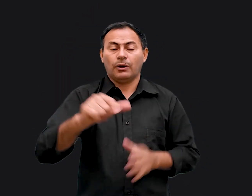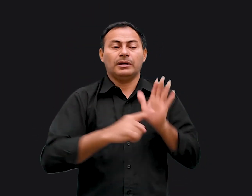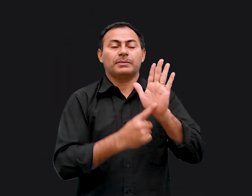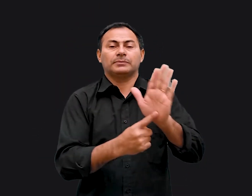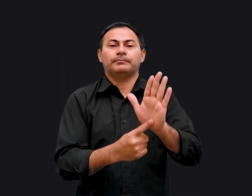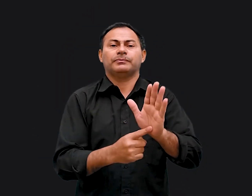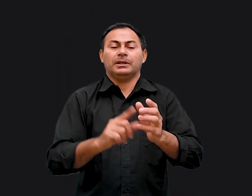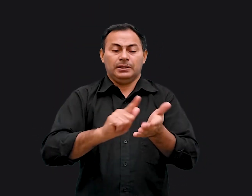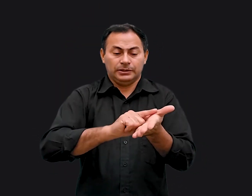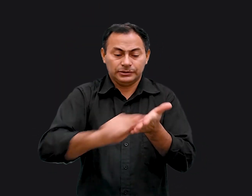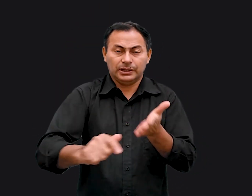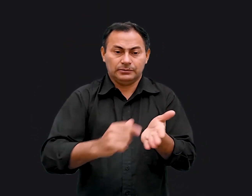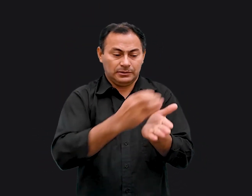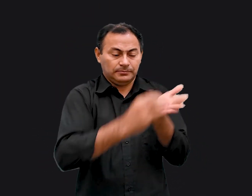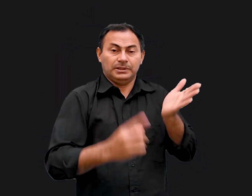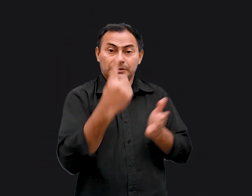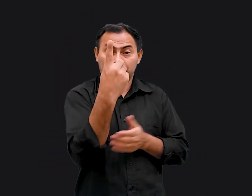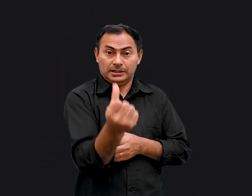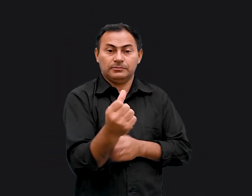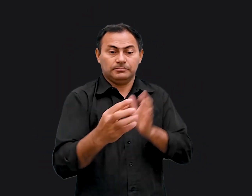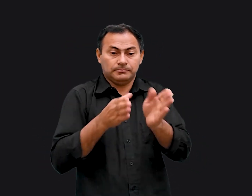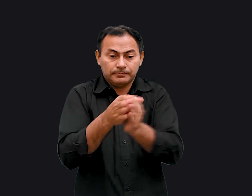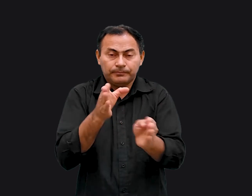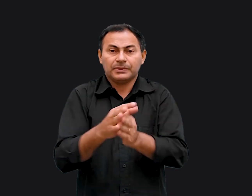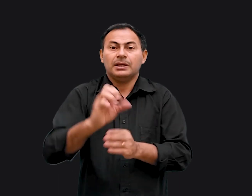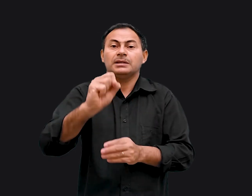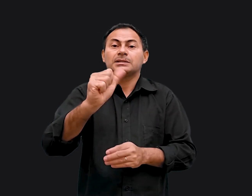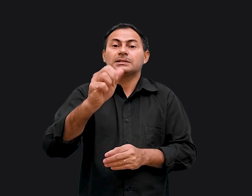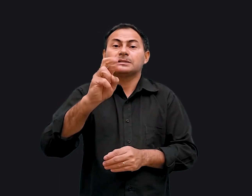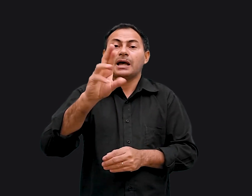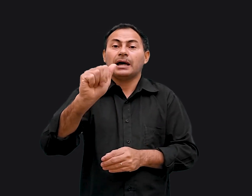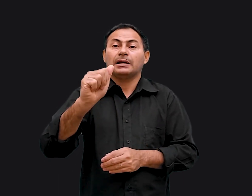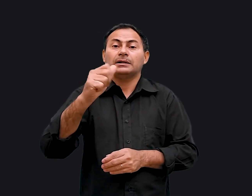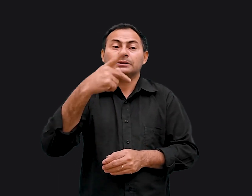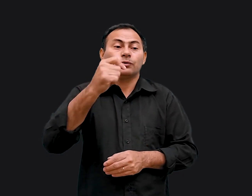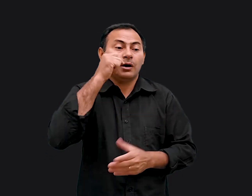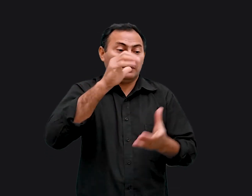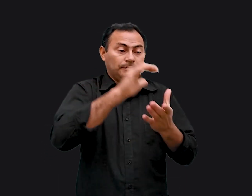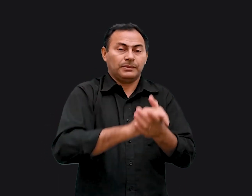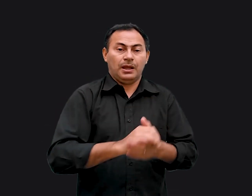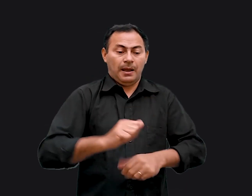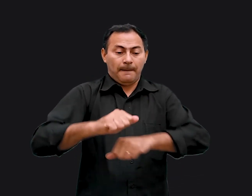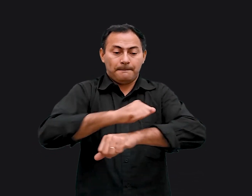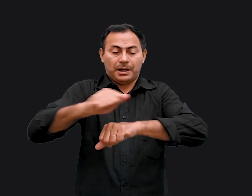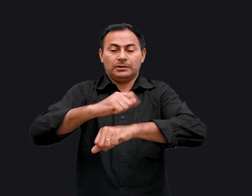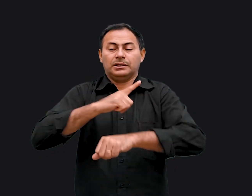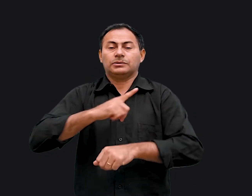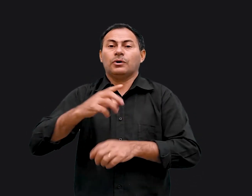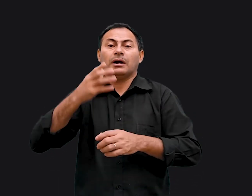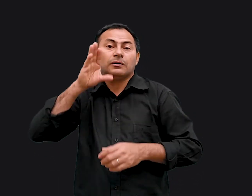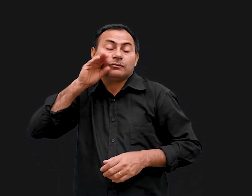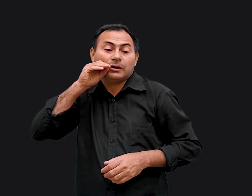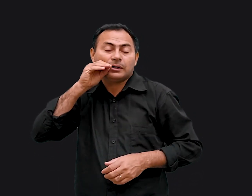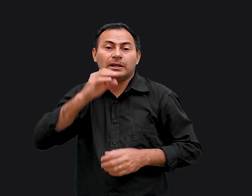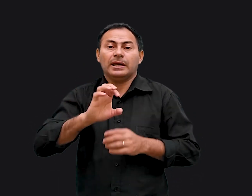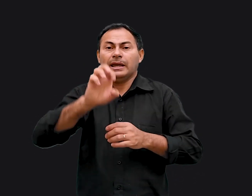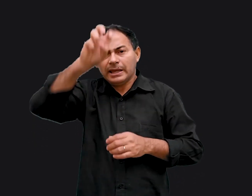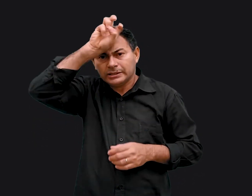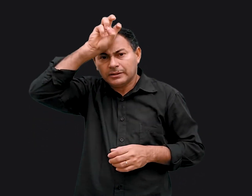representa. Em Gênesis capítulo 16, por sugestão de Sara, sua esposa, Abraão teve um filho com sua empregada egípcia